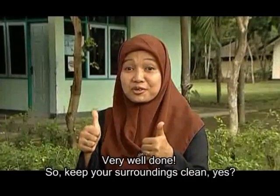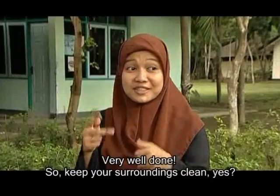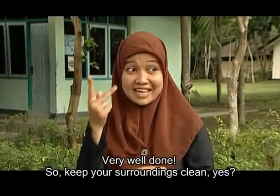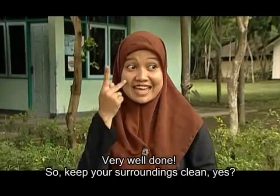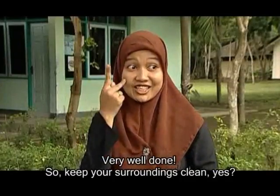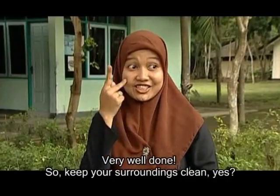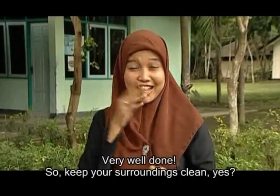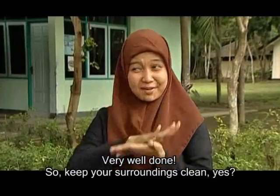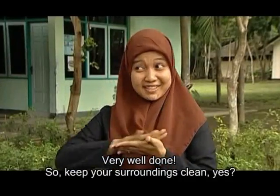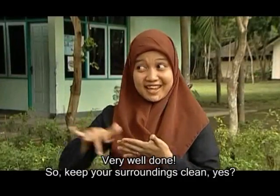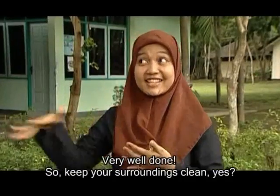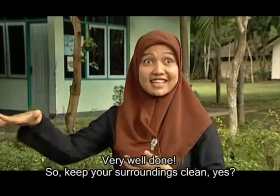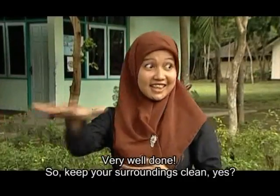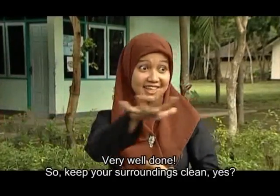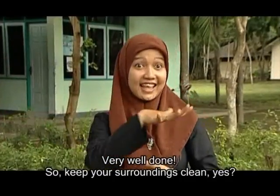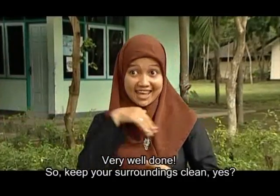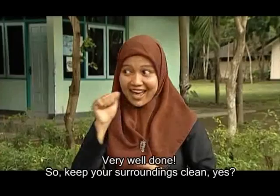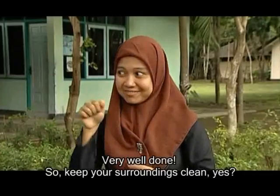Bagus. Jaga kebersihan di sekitar kita ya.